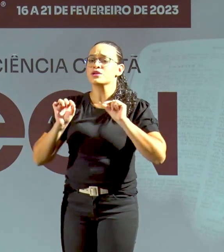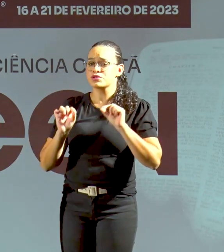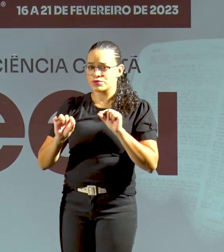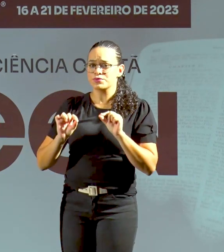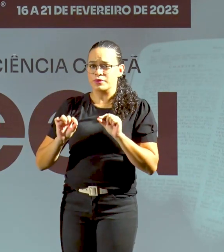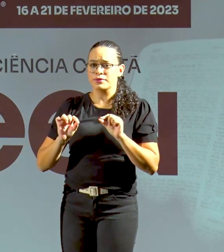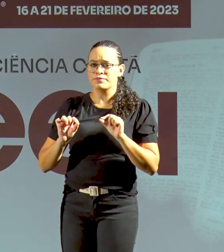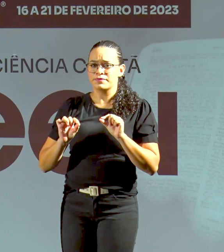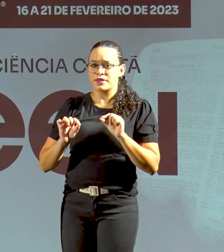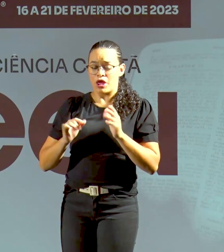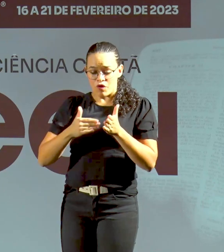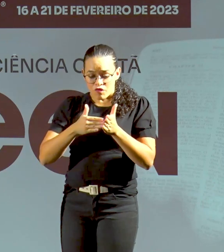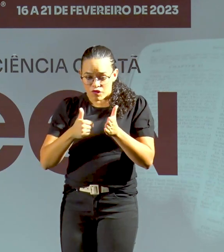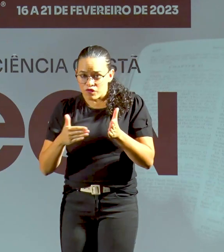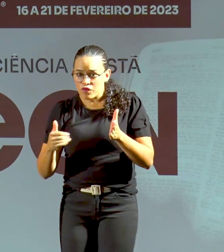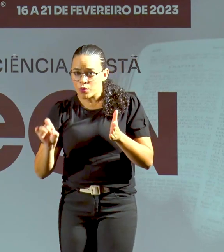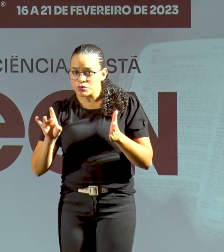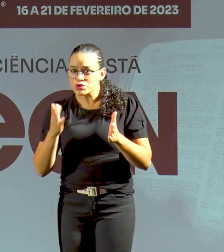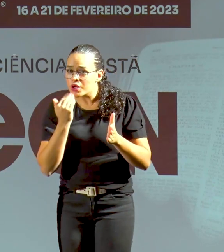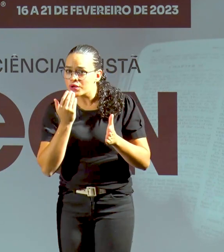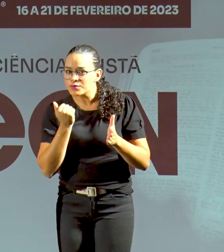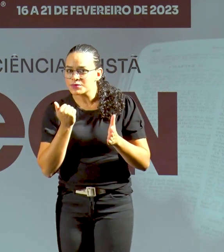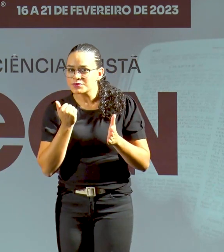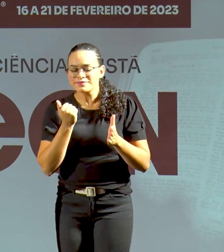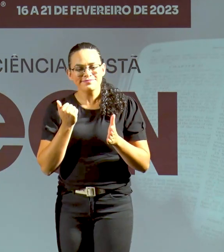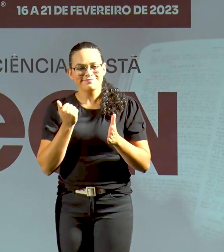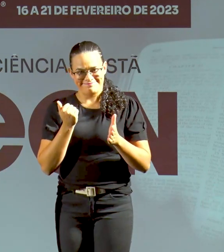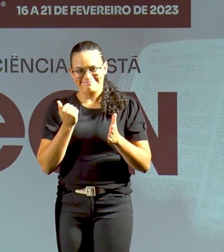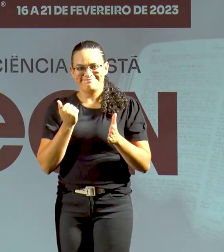apenas fome de comida